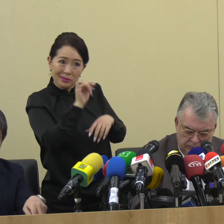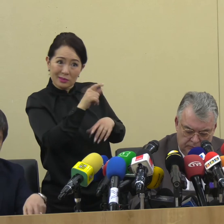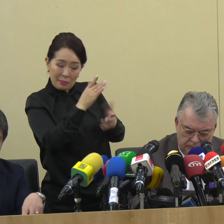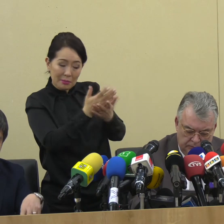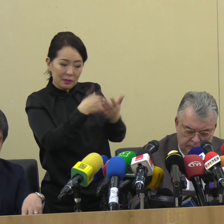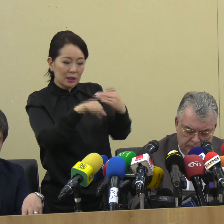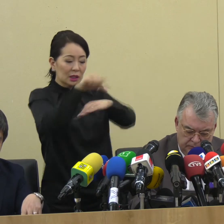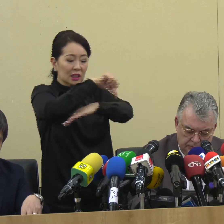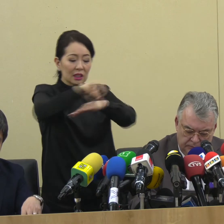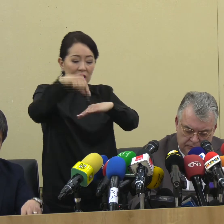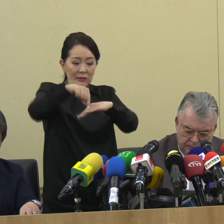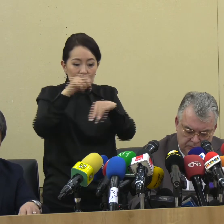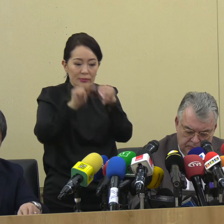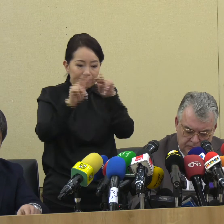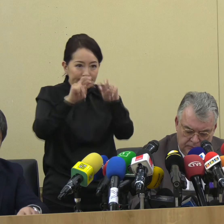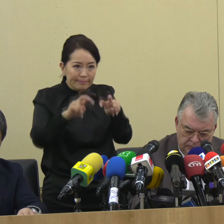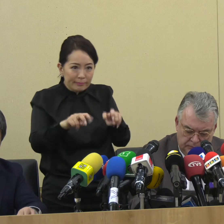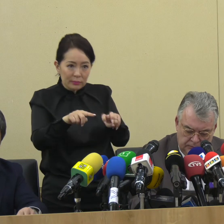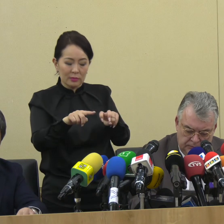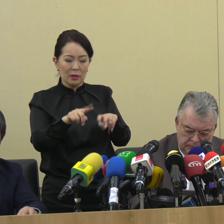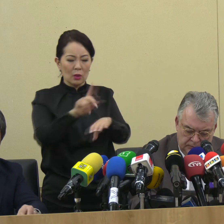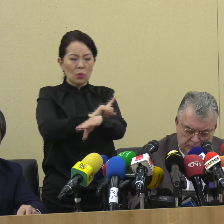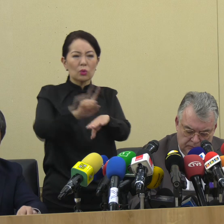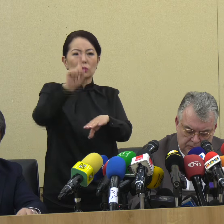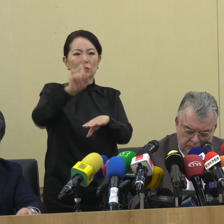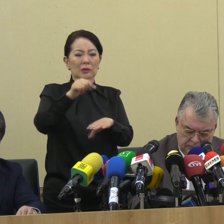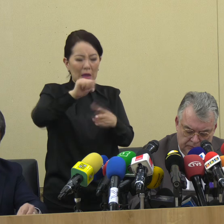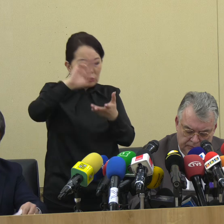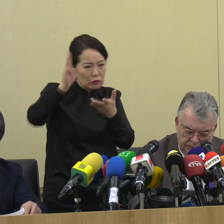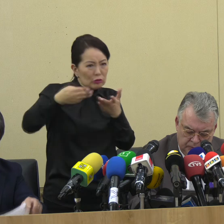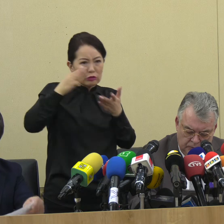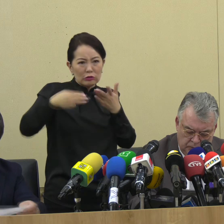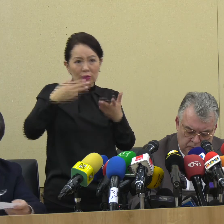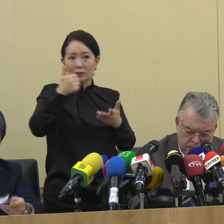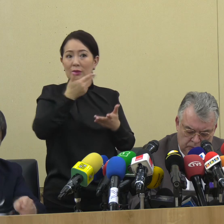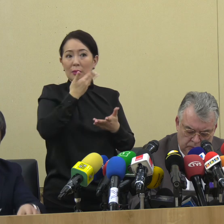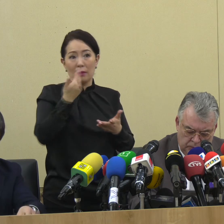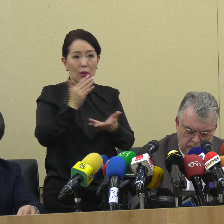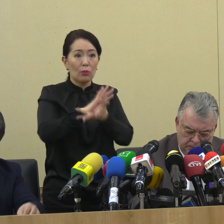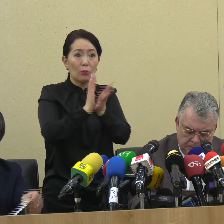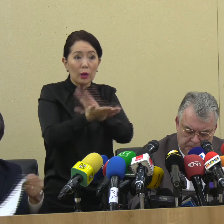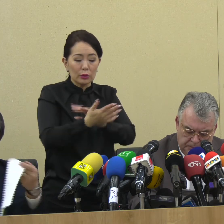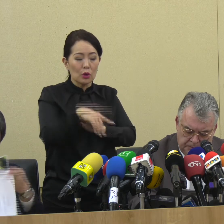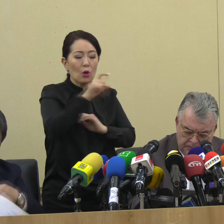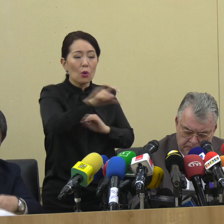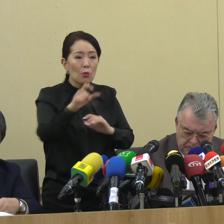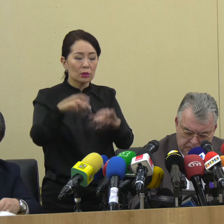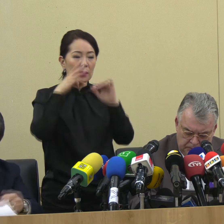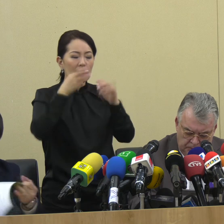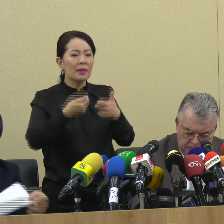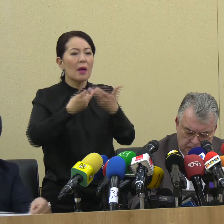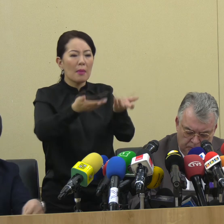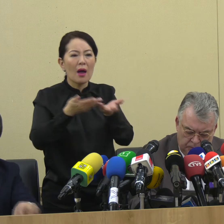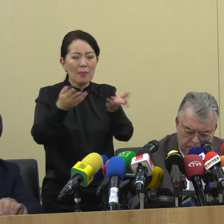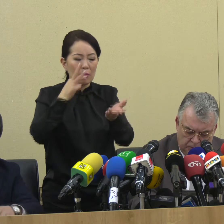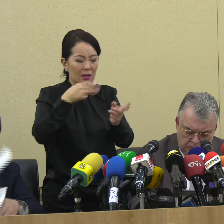дүн нь бас судалгаагаар тийм тодорхой бус байгаа боловч энэ зорчигчдод одоо мэдээлэл өг